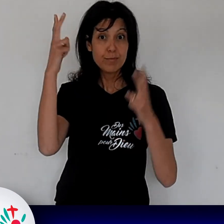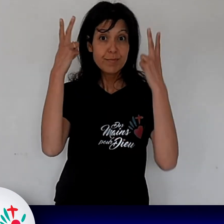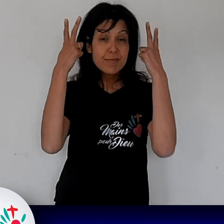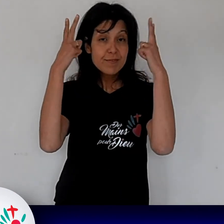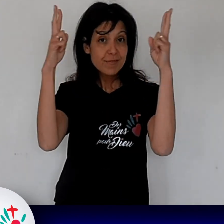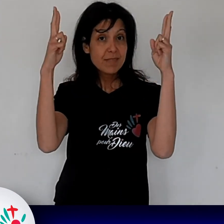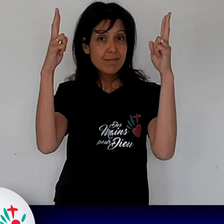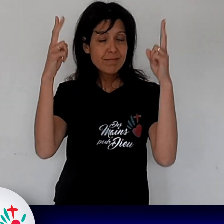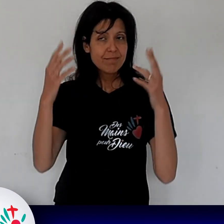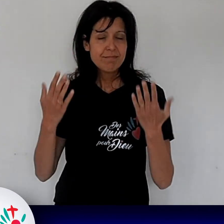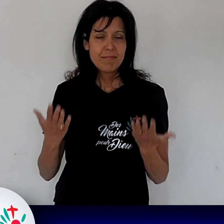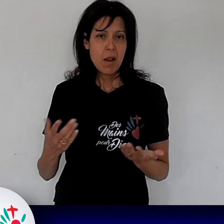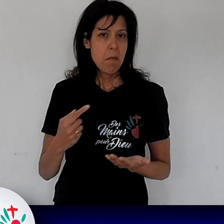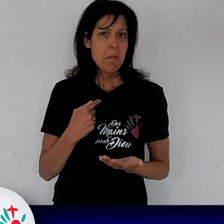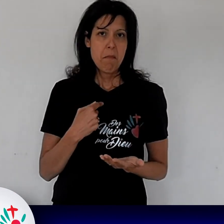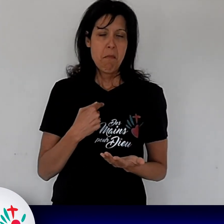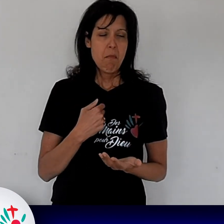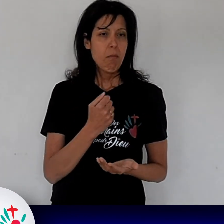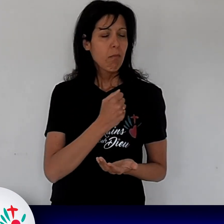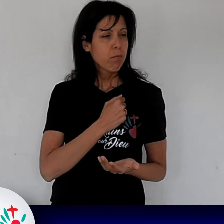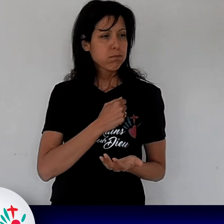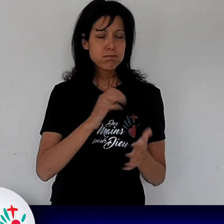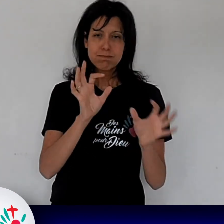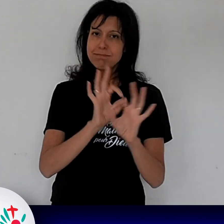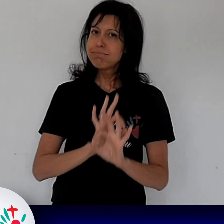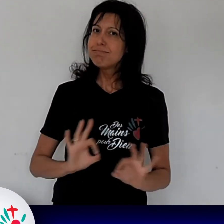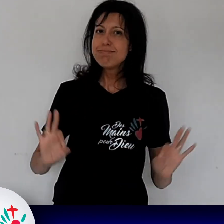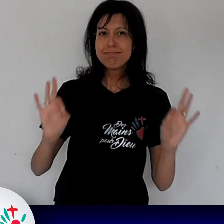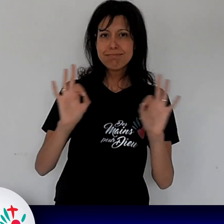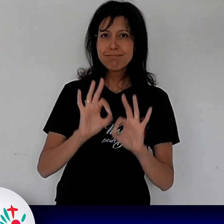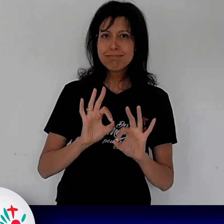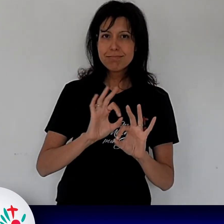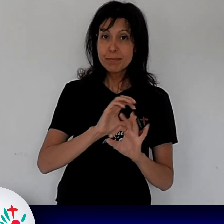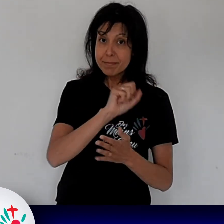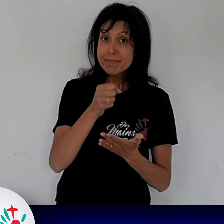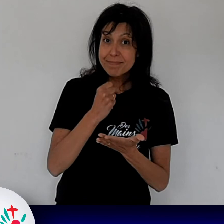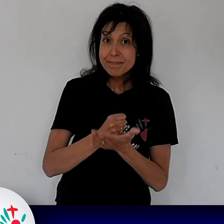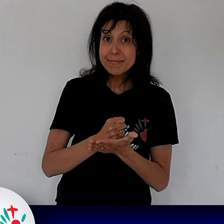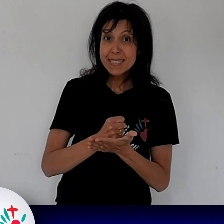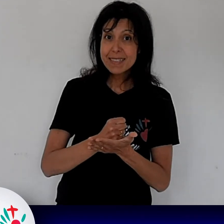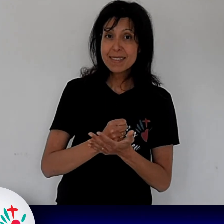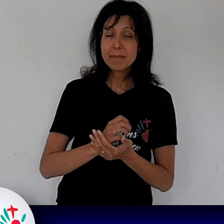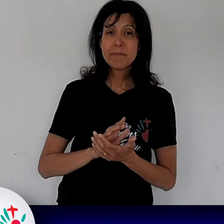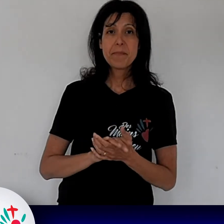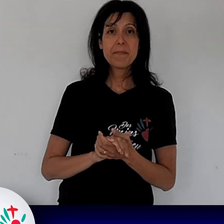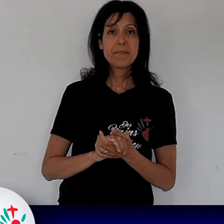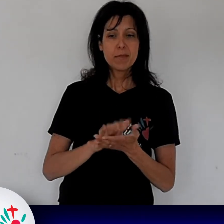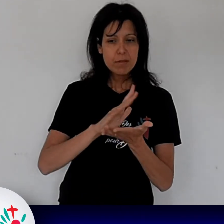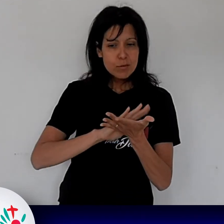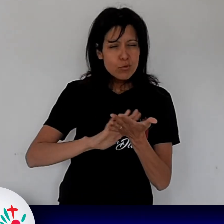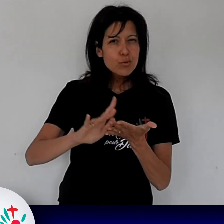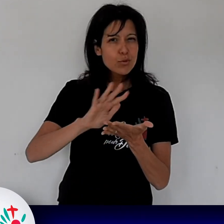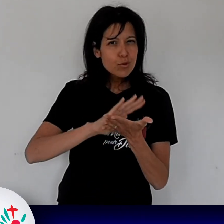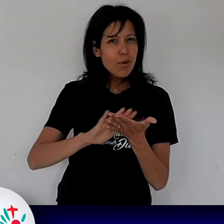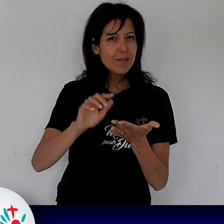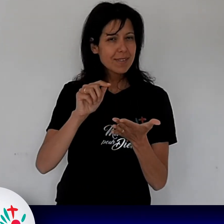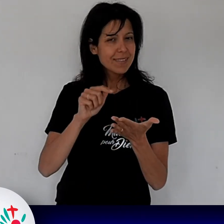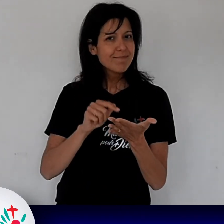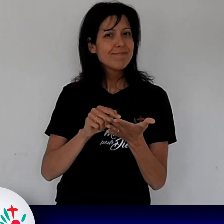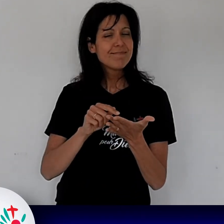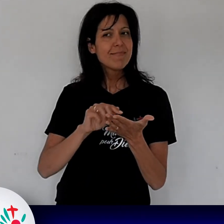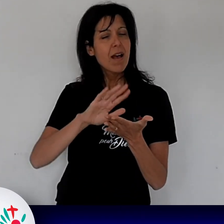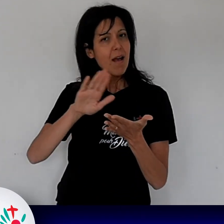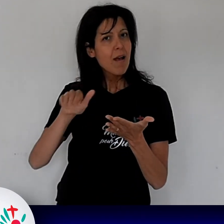Amen. On va chanter ce chant Et on va remercier le Seigneur. Et